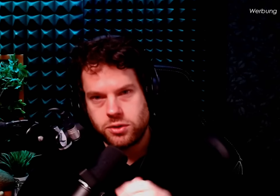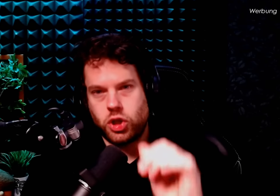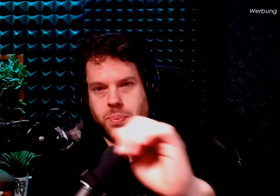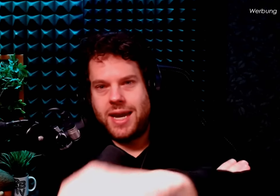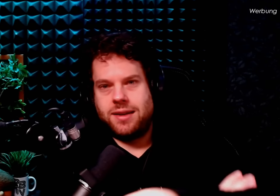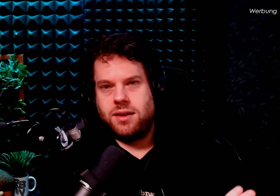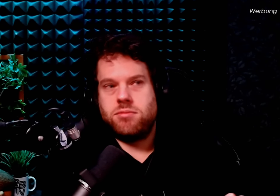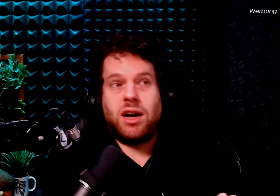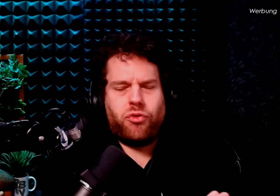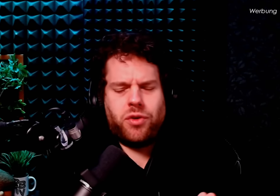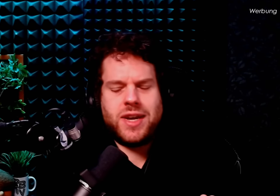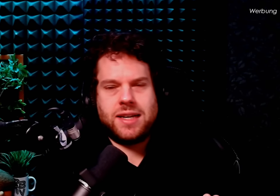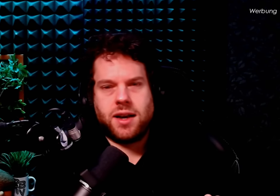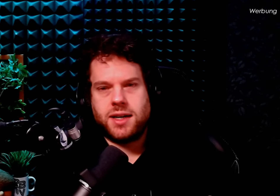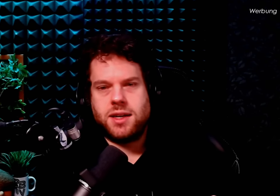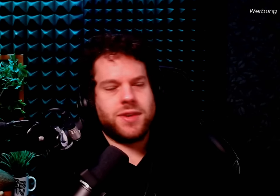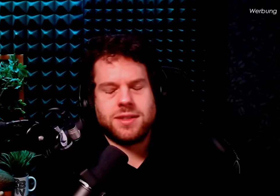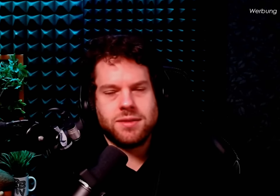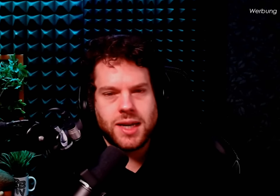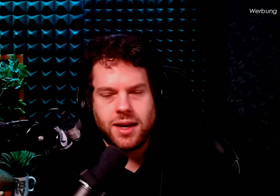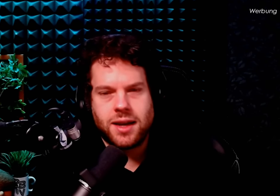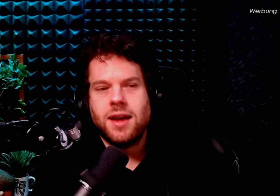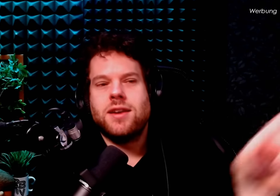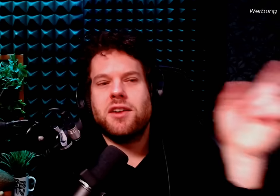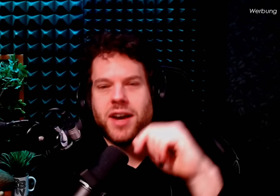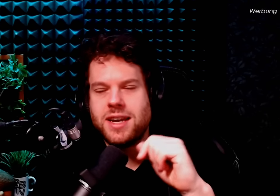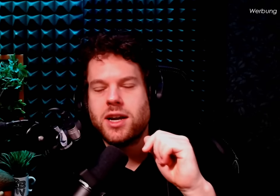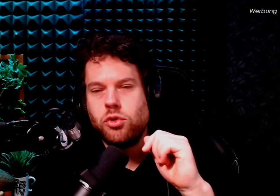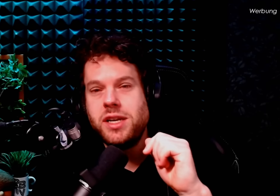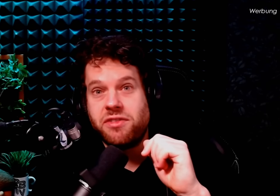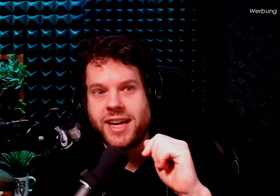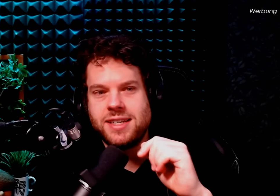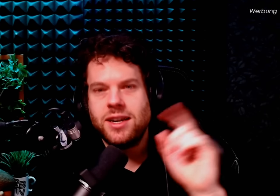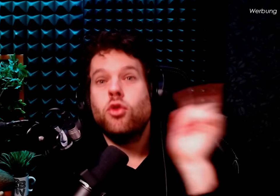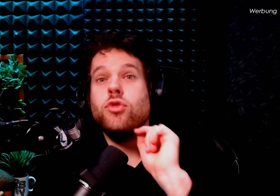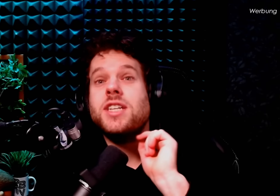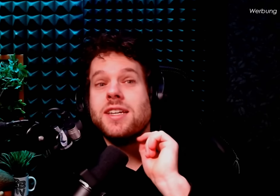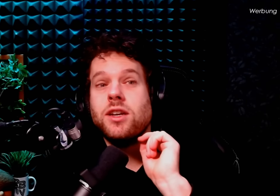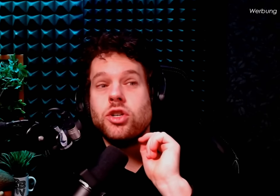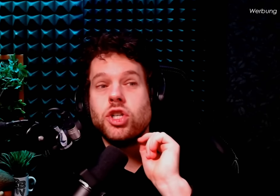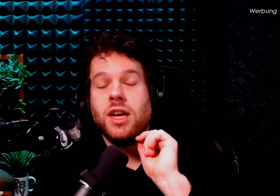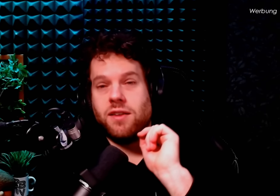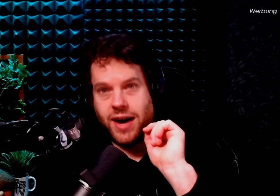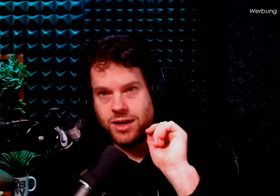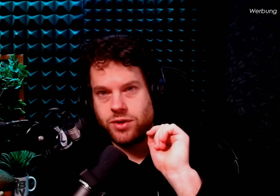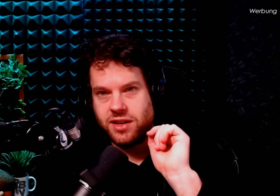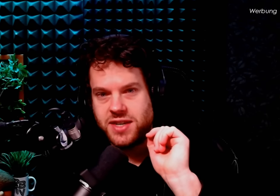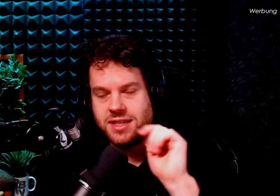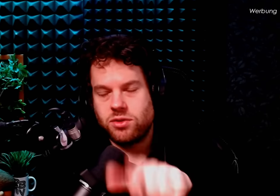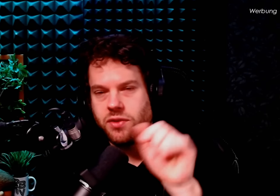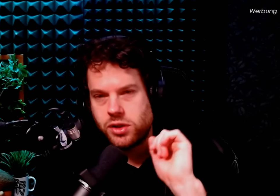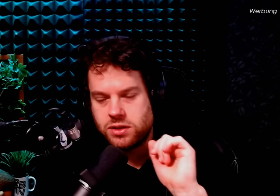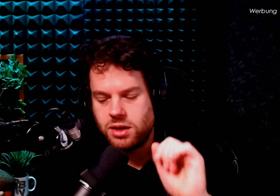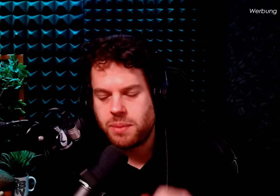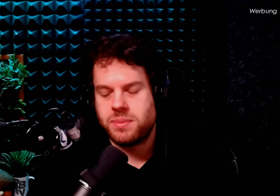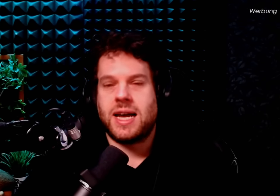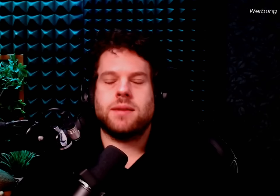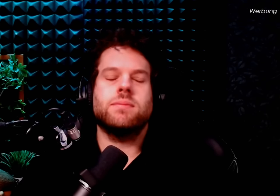auch zu spät, ne? Ja, von wegen krank gewesen. Nee, nee, der war in der Gulli-Welt unterirdisch, war der unterwegs und er wollte es nur niemandem sagen.